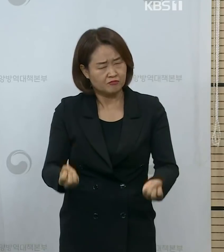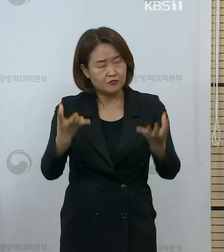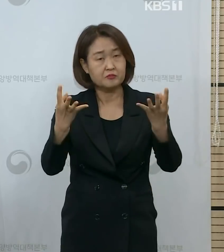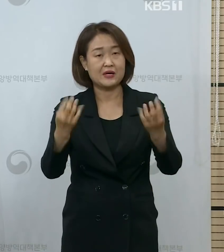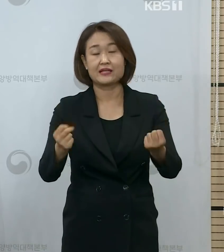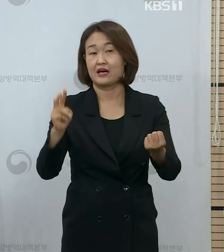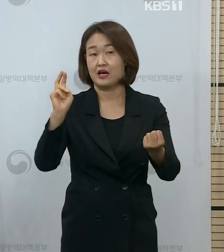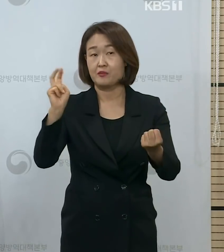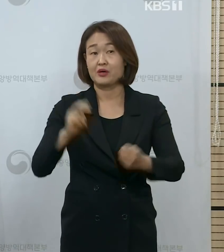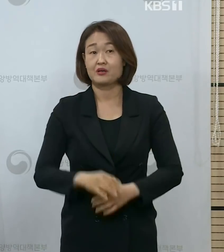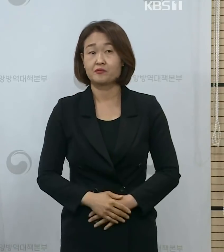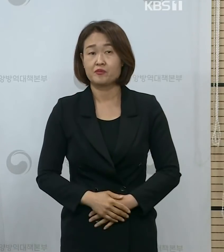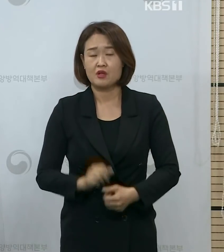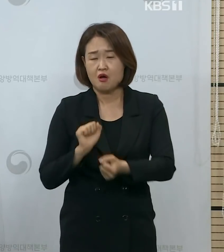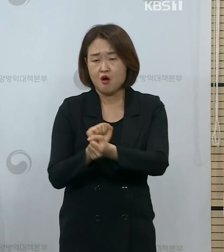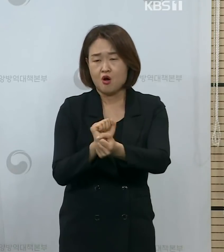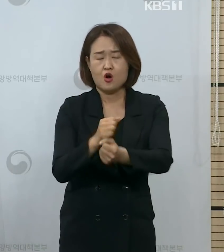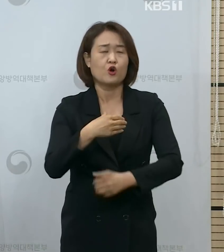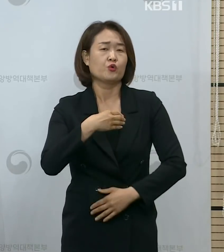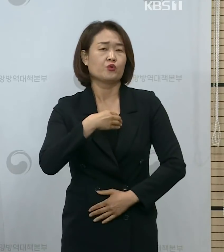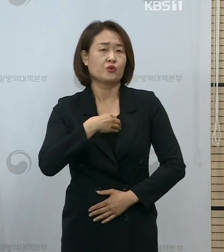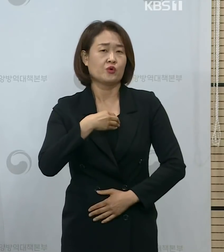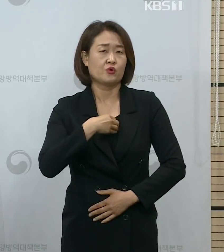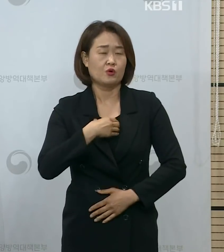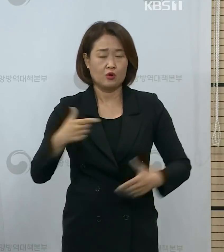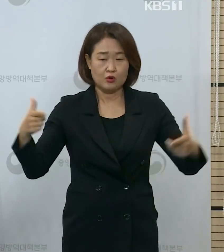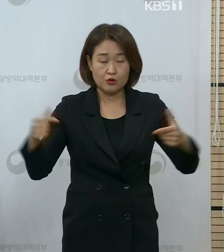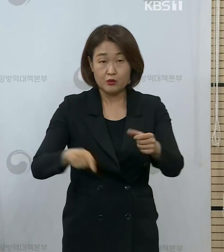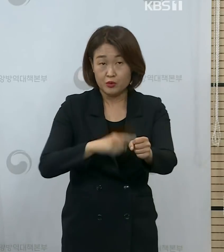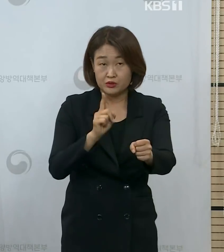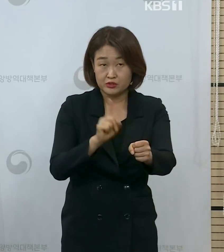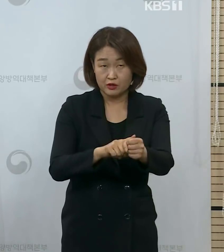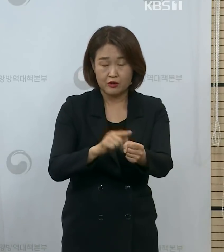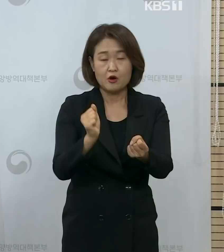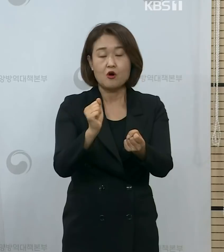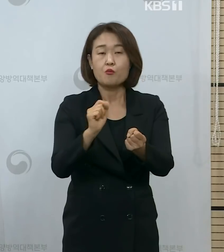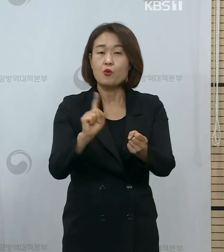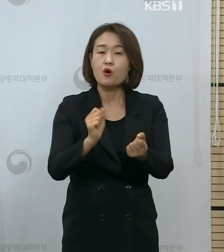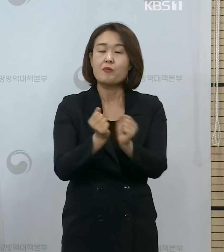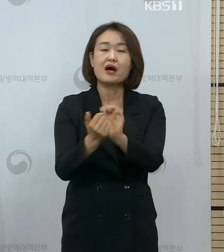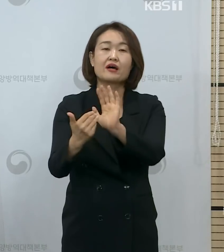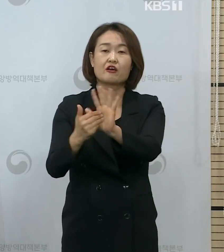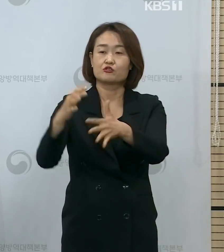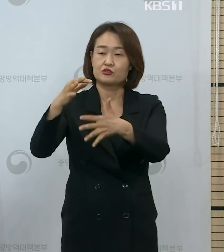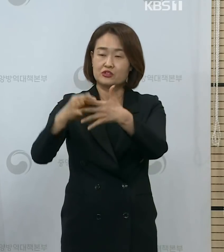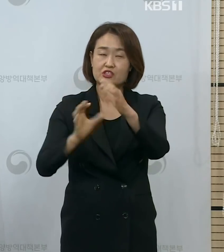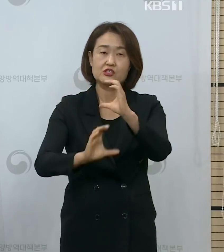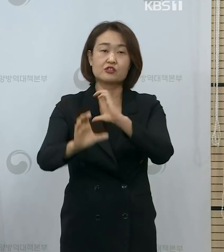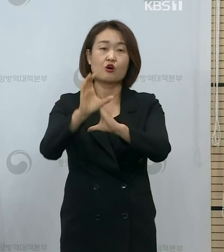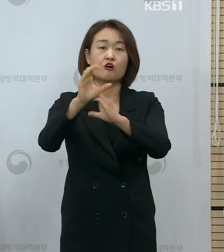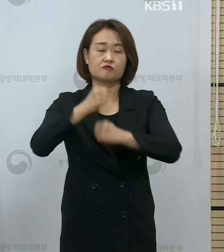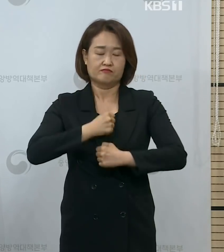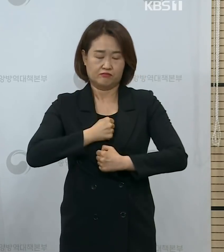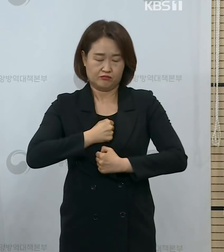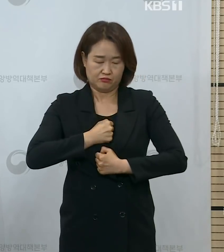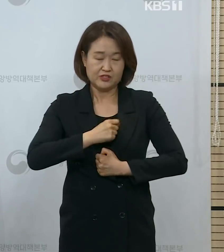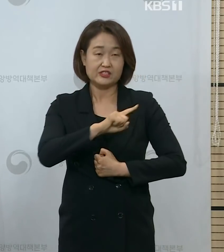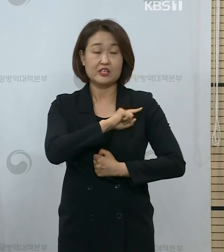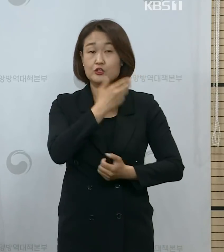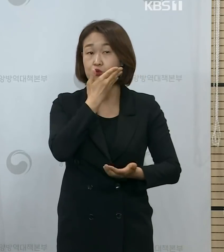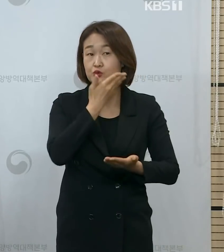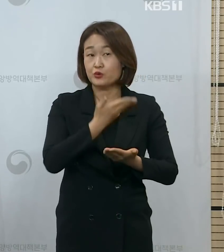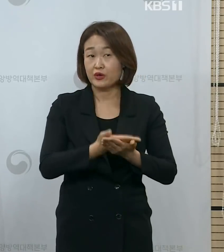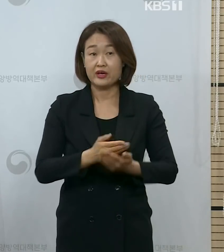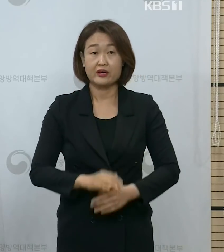예상됩니다. 감염의 위험을 낮추기 위해서는 방역수칙을 준수하는 것이 무엇보다도 중요합니다.